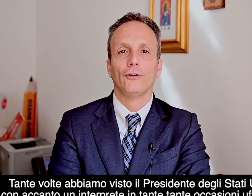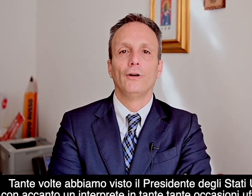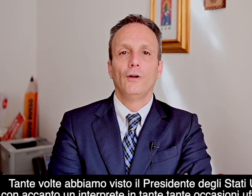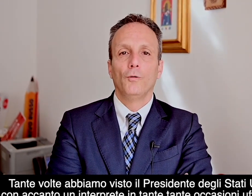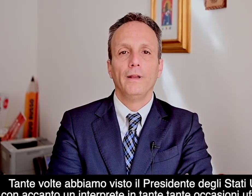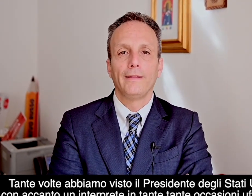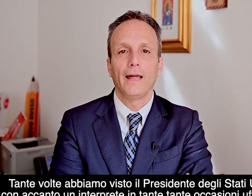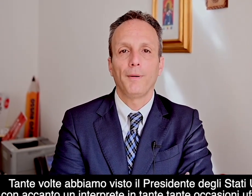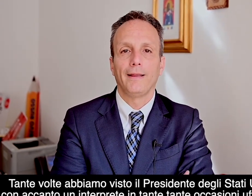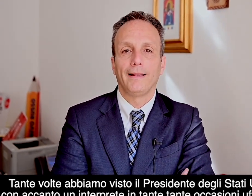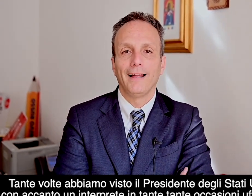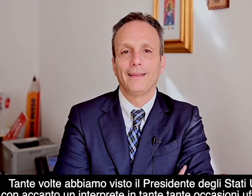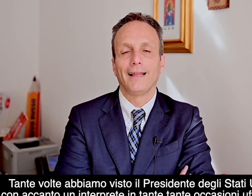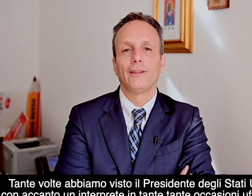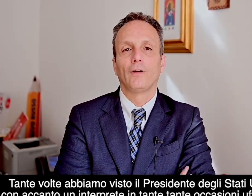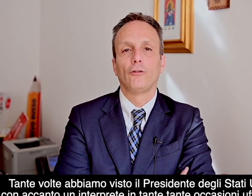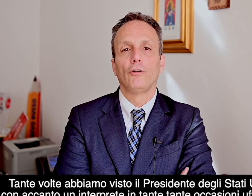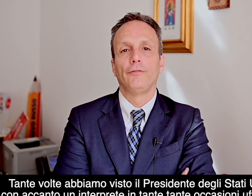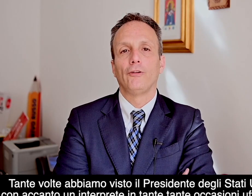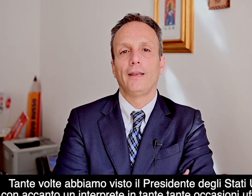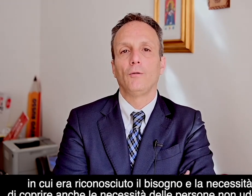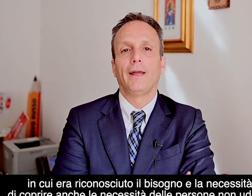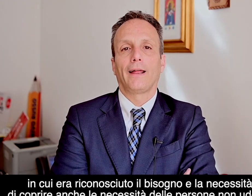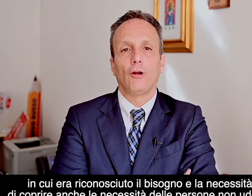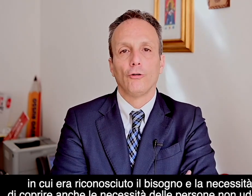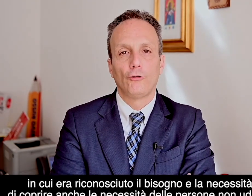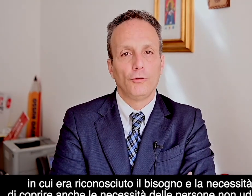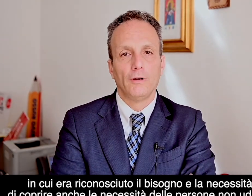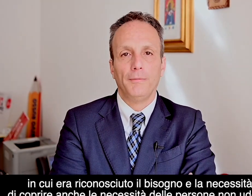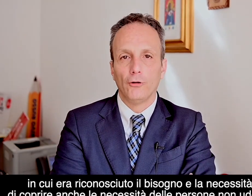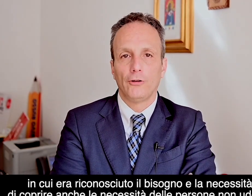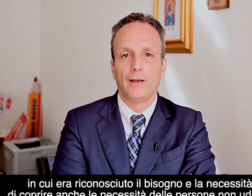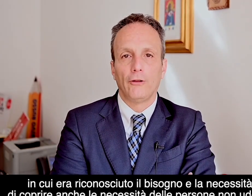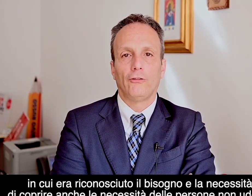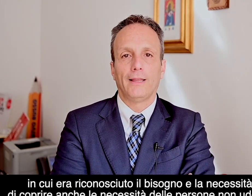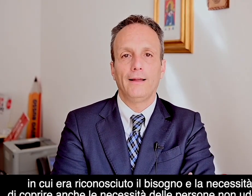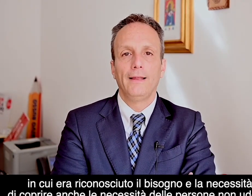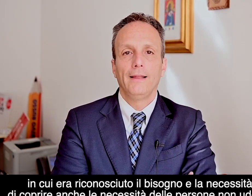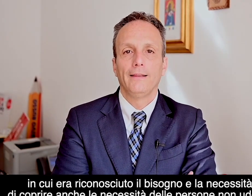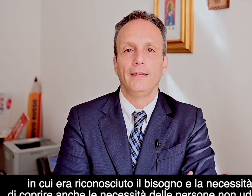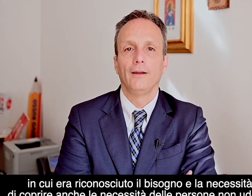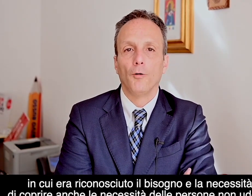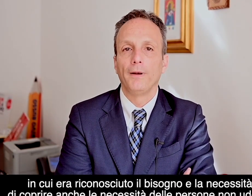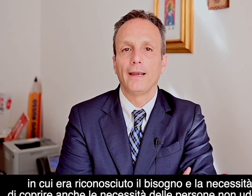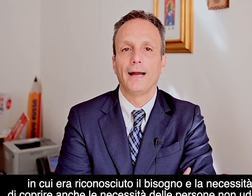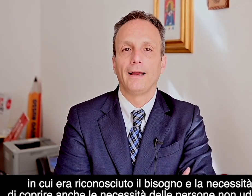un interprete e tante tante occasioni ufficiali in cui era riconosciuto il bisogno la necessità di coprire anche le